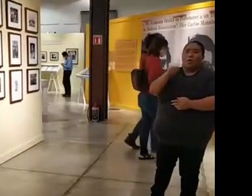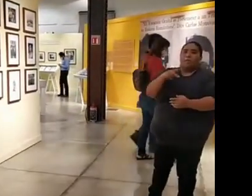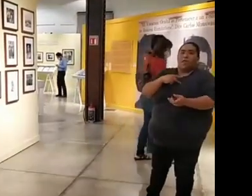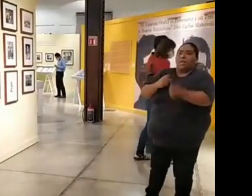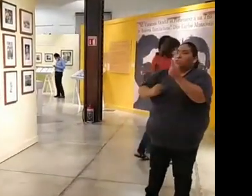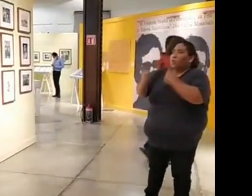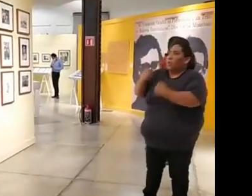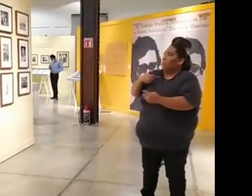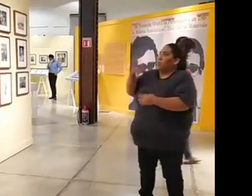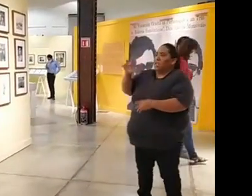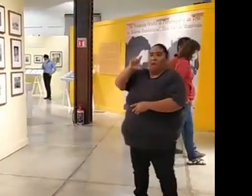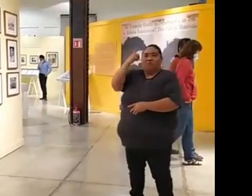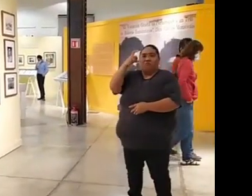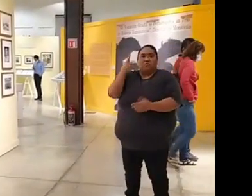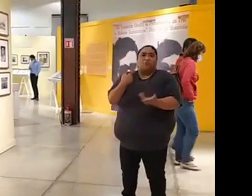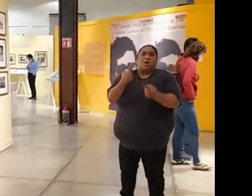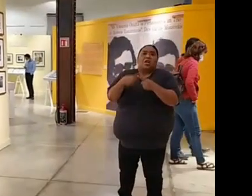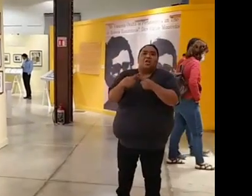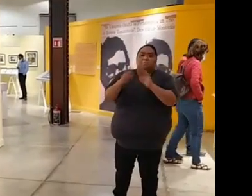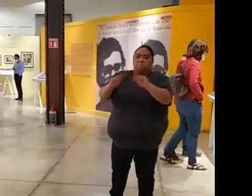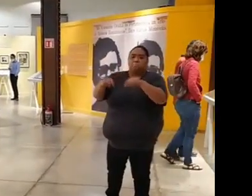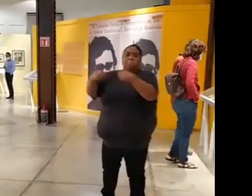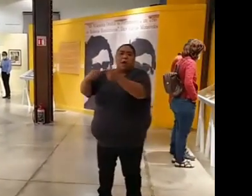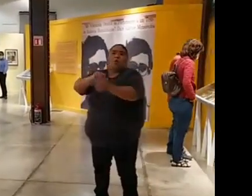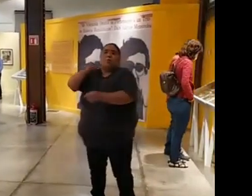estas fotografías.